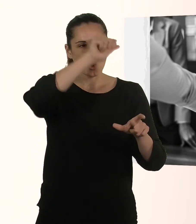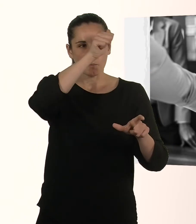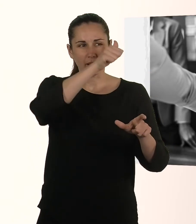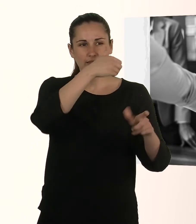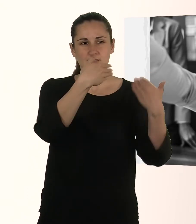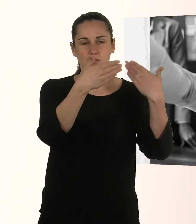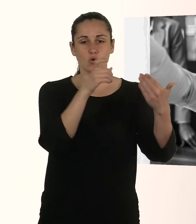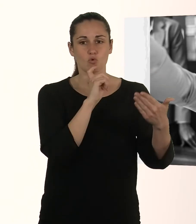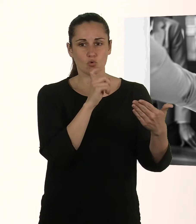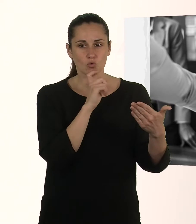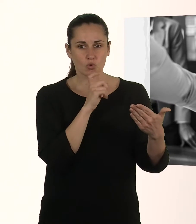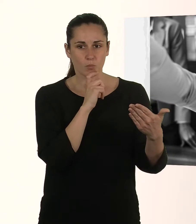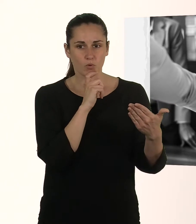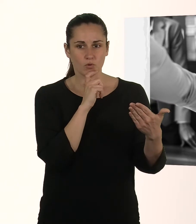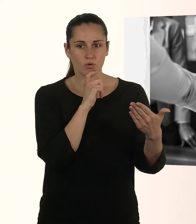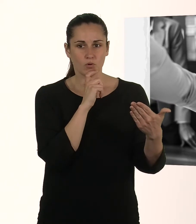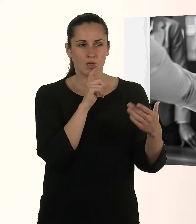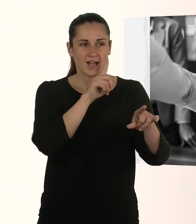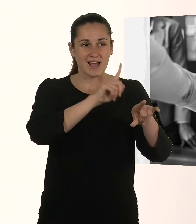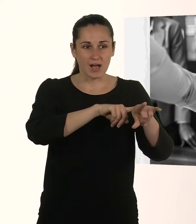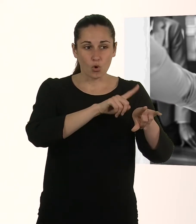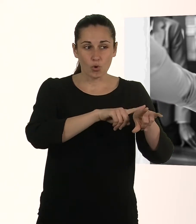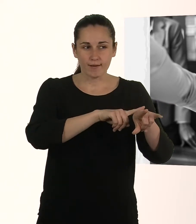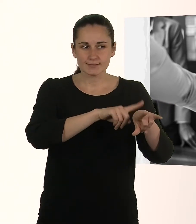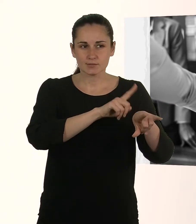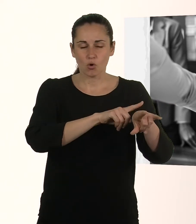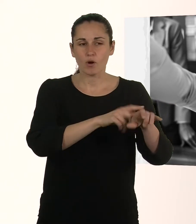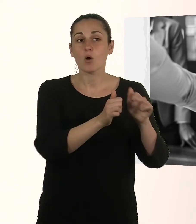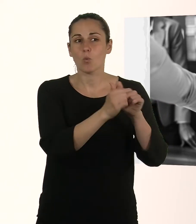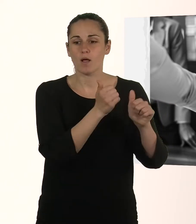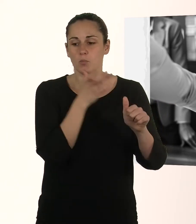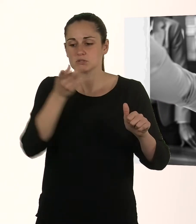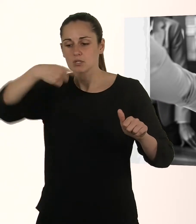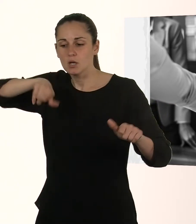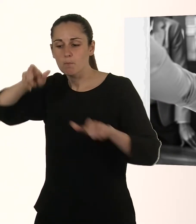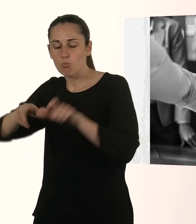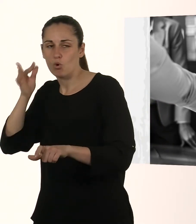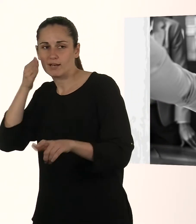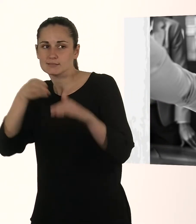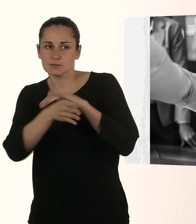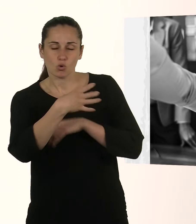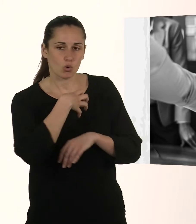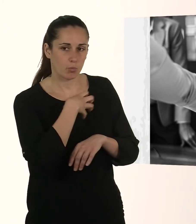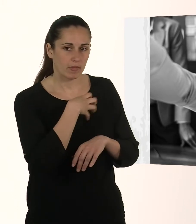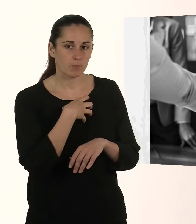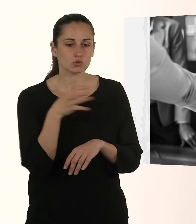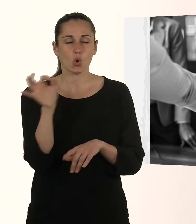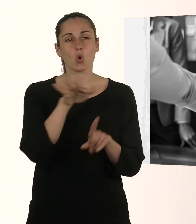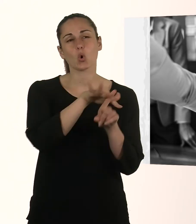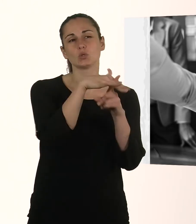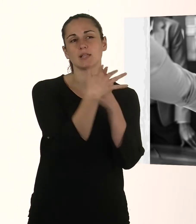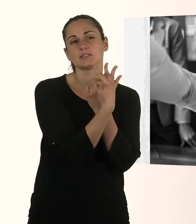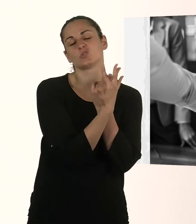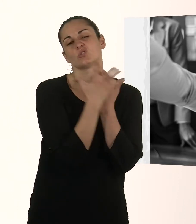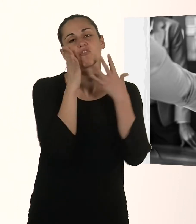a horas a las cuales las mujeres no podemos asistir, todo este tipo de cosas, como los contextos informales se decide una